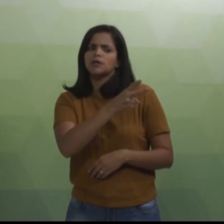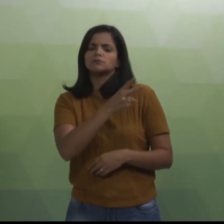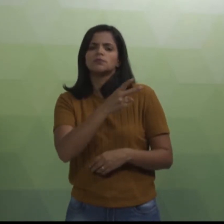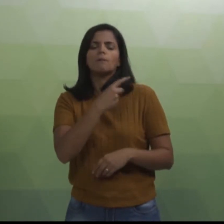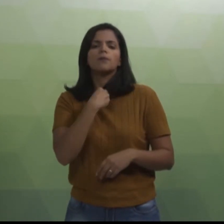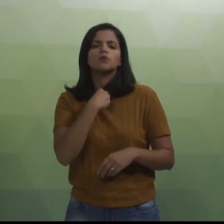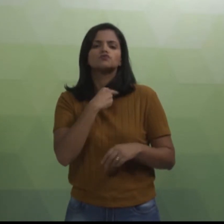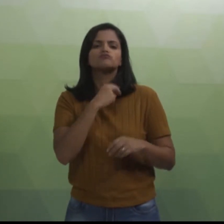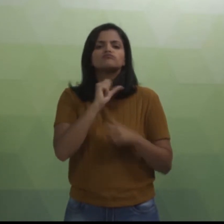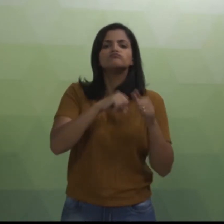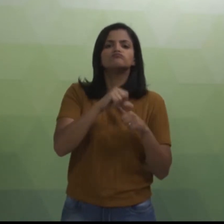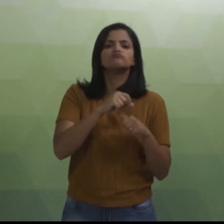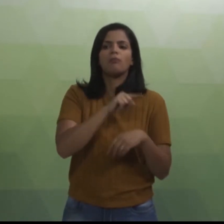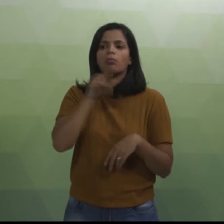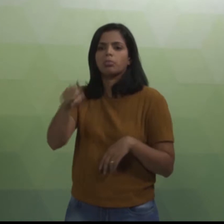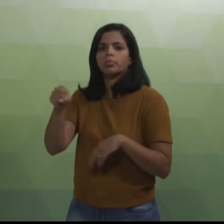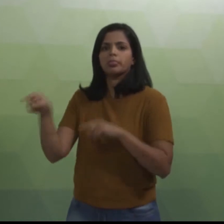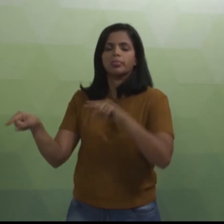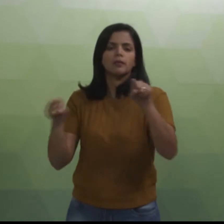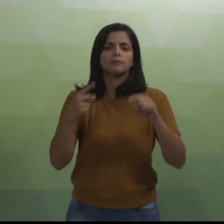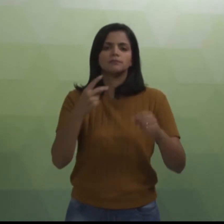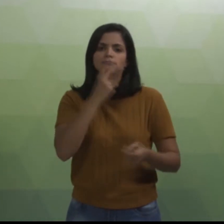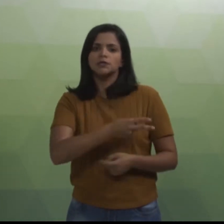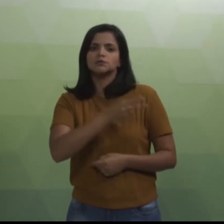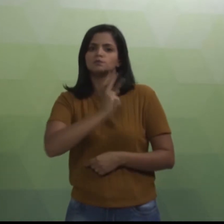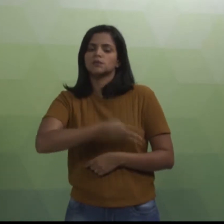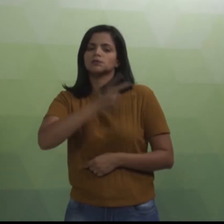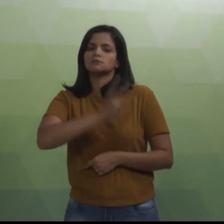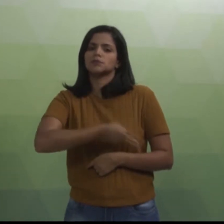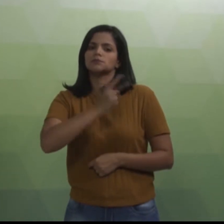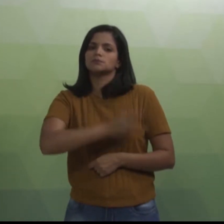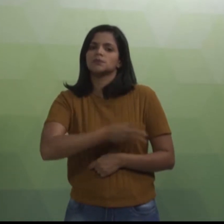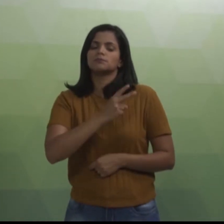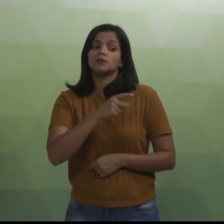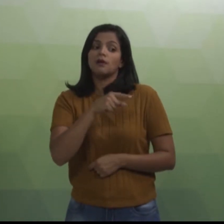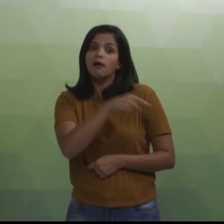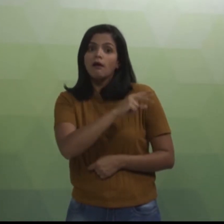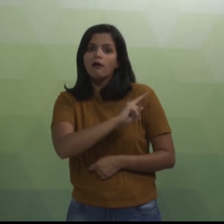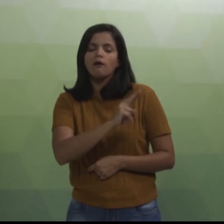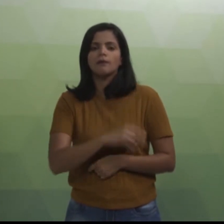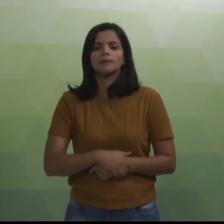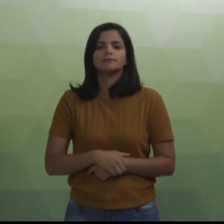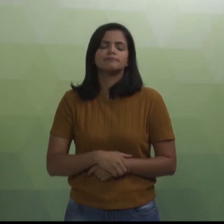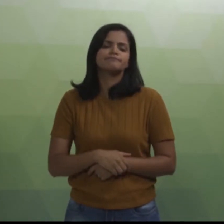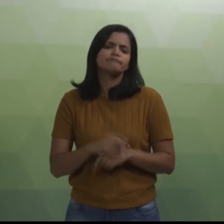sempre será a casa. Eu não posso modificar o espaço.